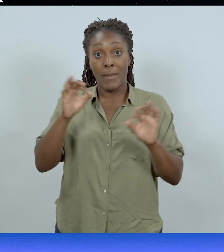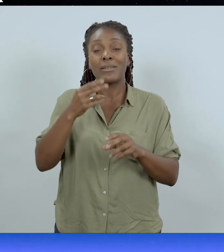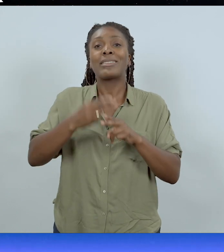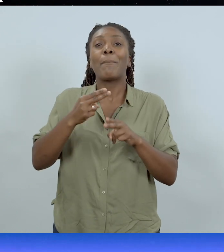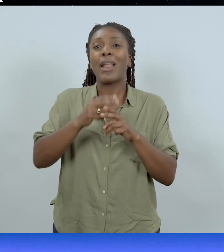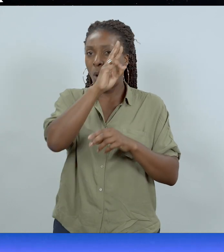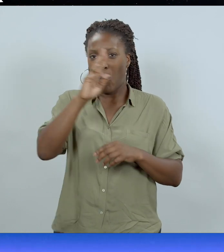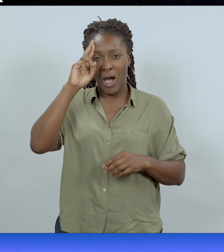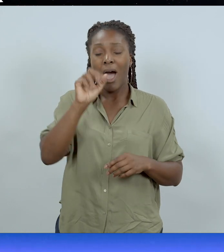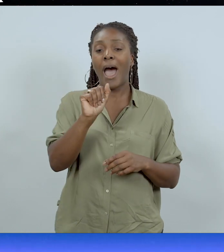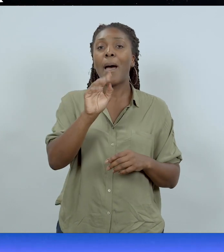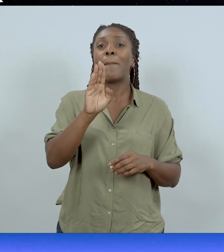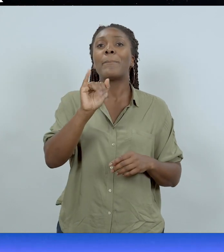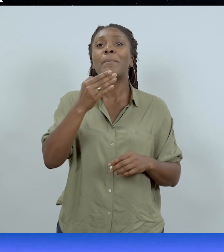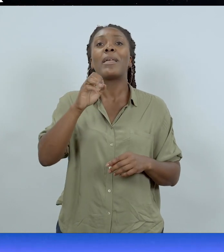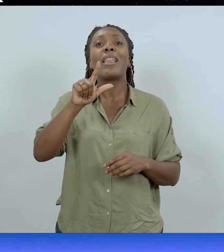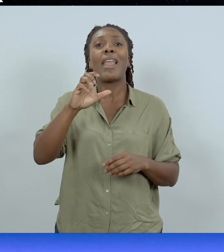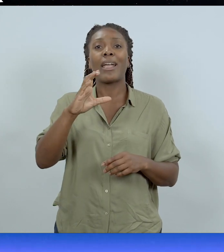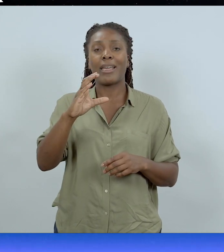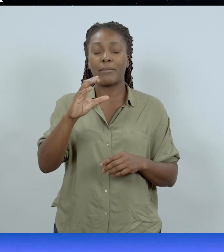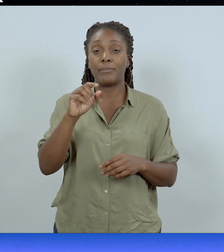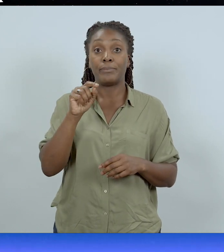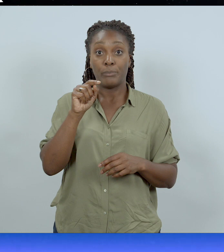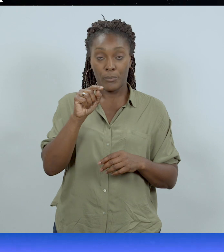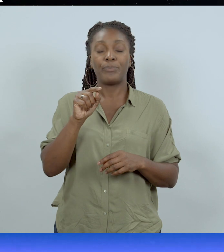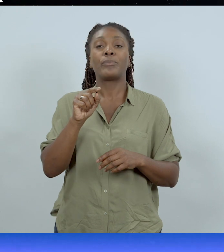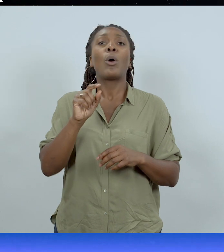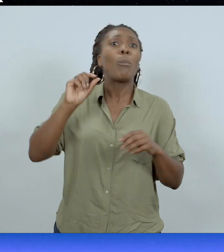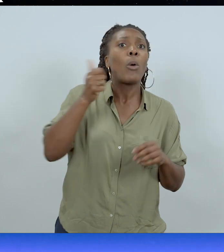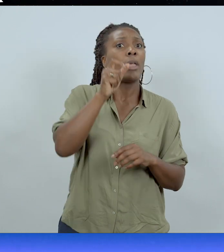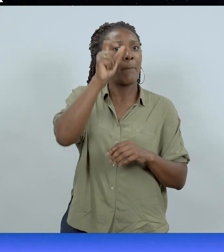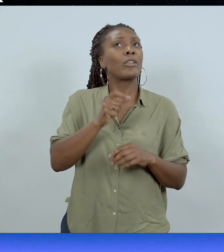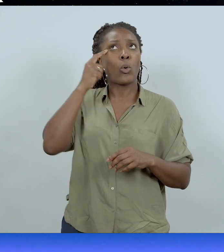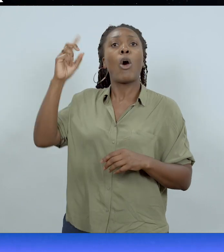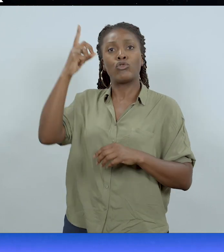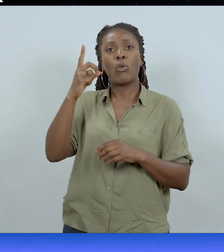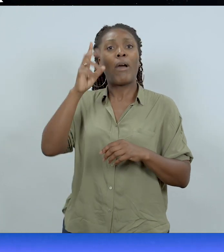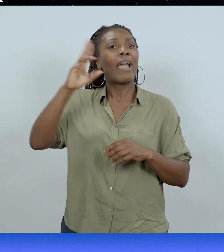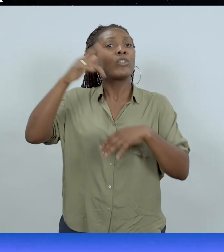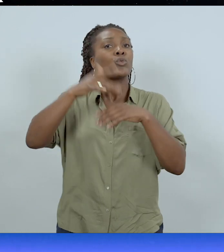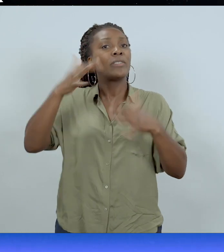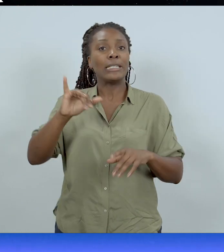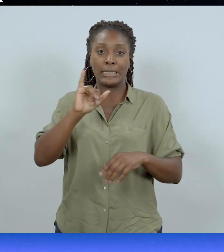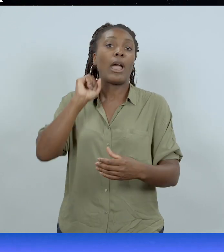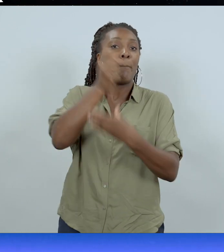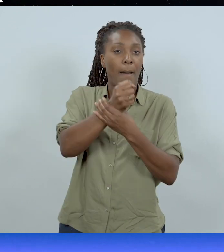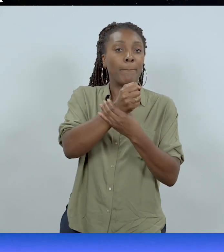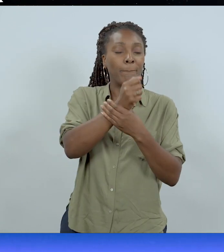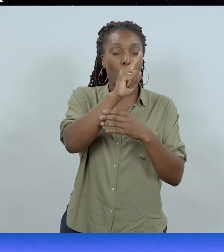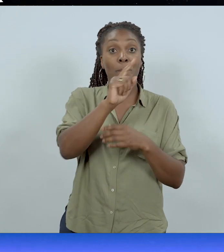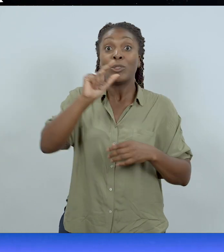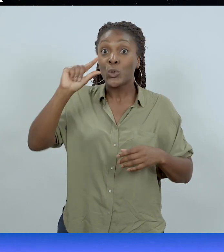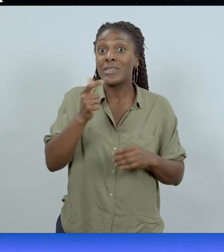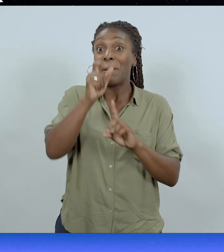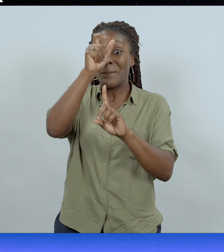vu ensemble le premier rêveur, le premier qui a reçu un rêve de la part de Dieu, et c'était Abraham. J'ai fait une vidéo là-dessus. Le